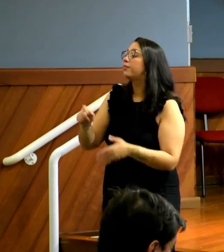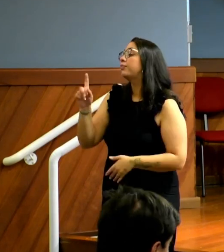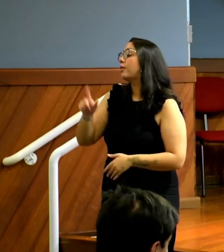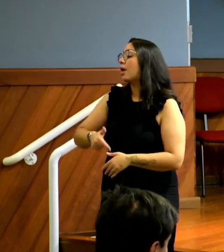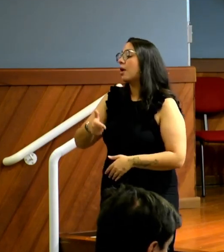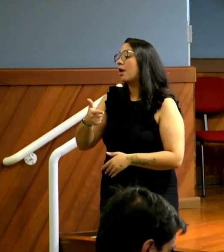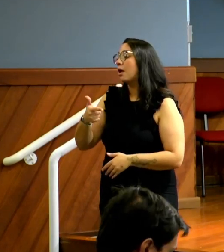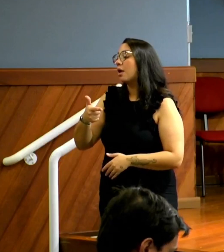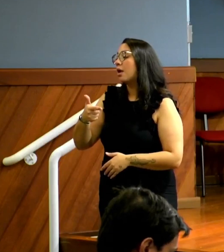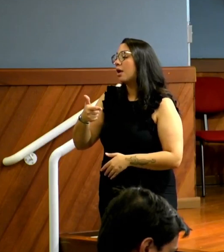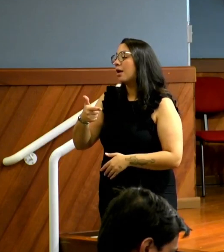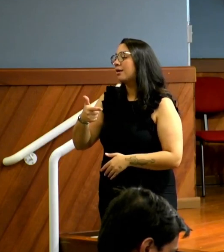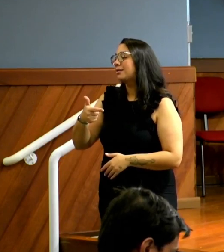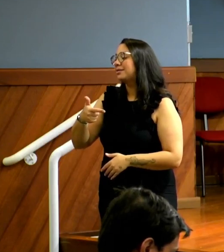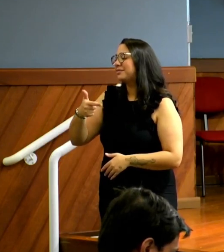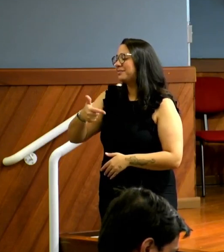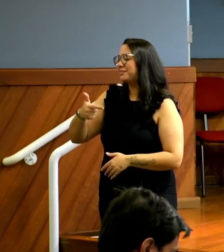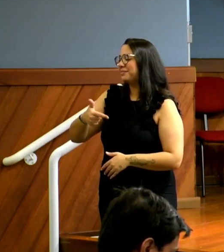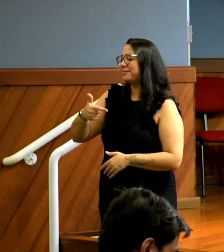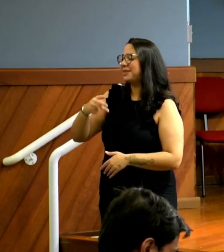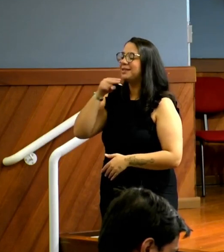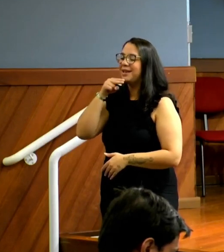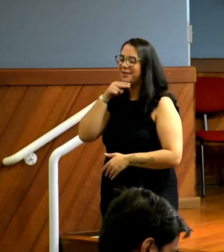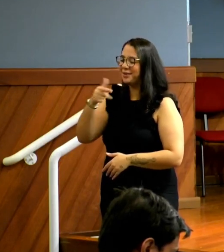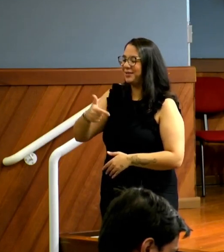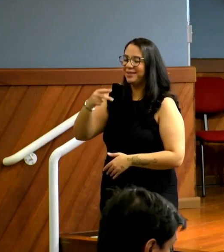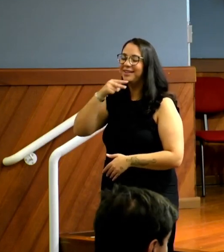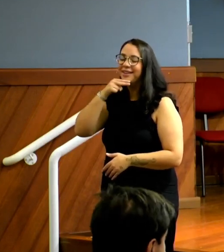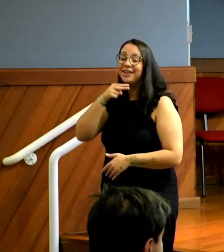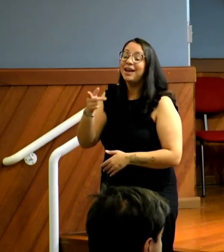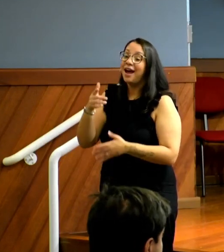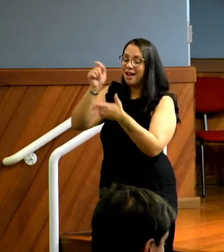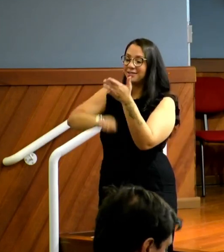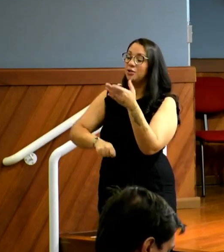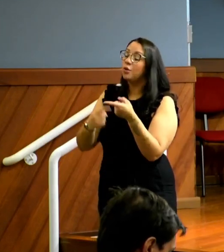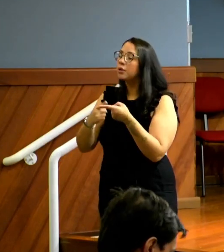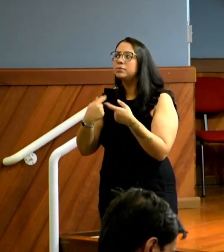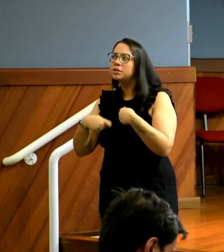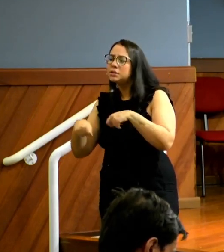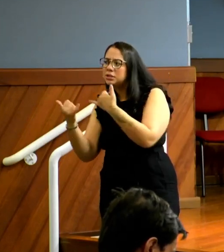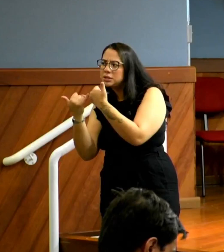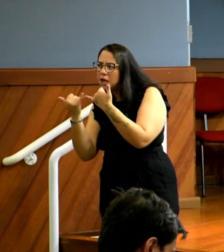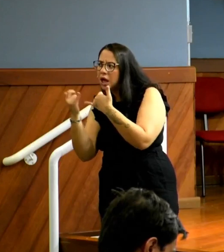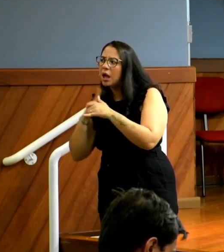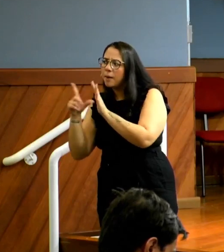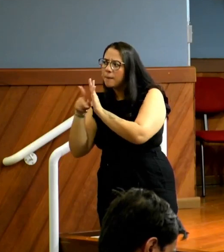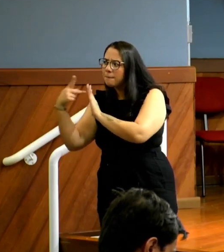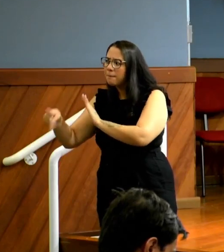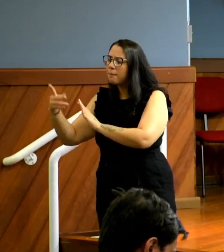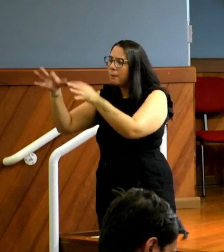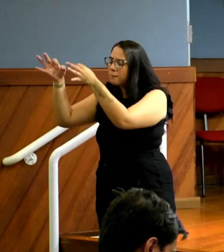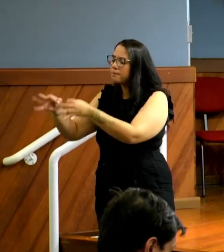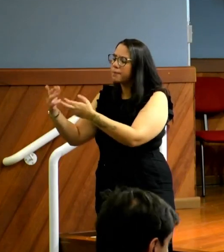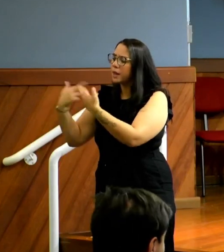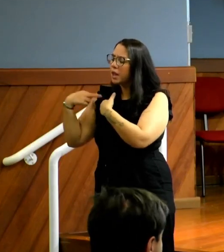do Celso. Bisneto, por quê? Porque a gente comprova a ligação com o titular, com o proprietário legítimo,